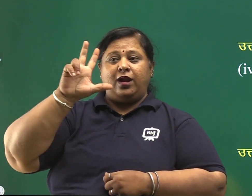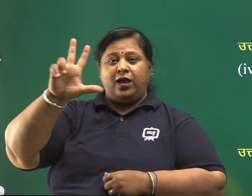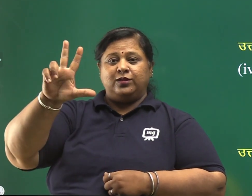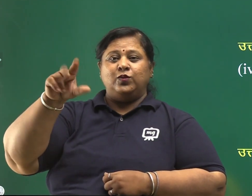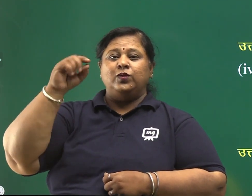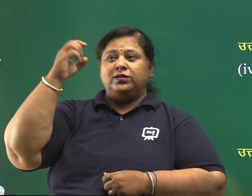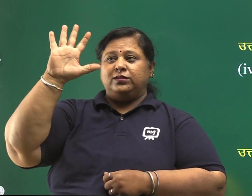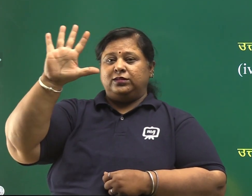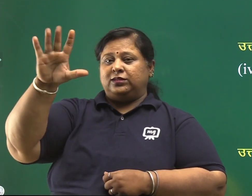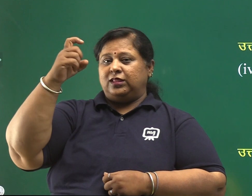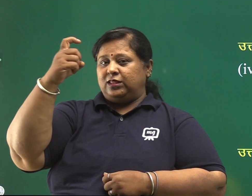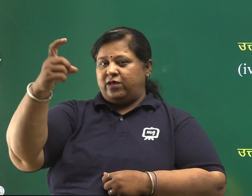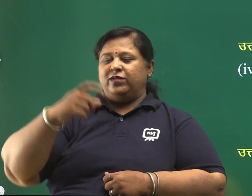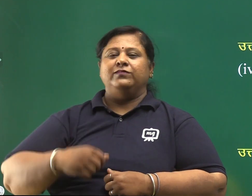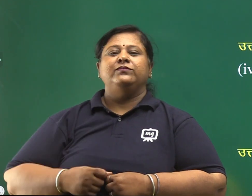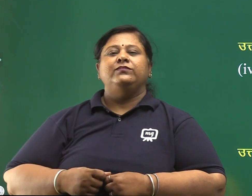1857।